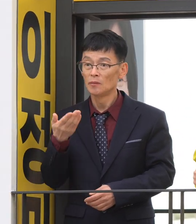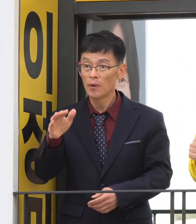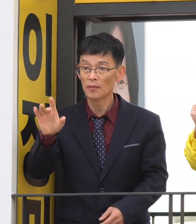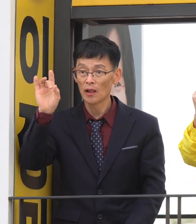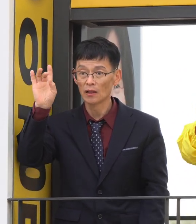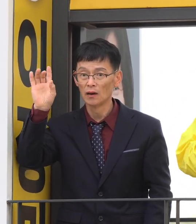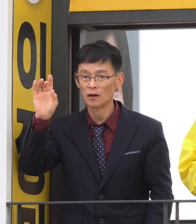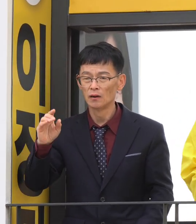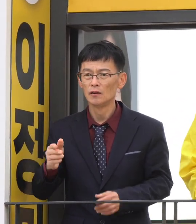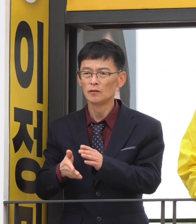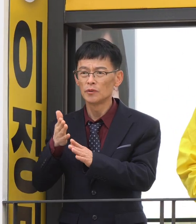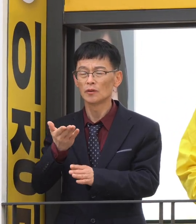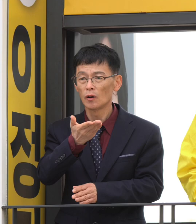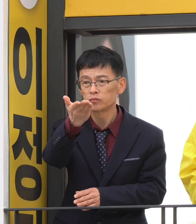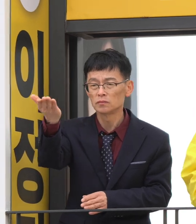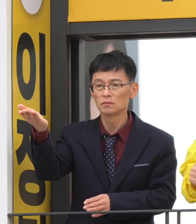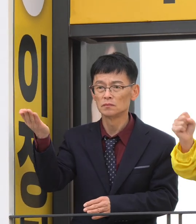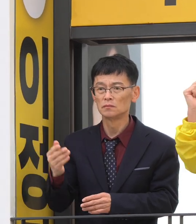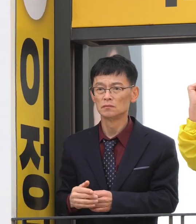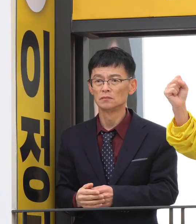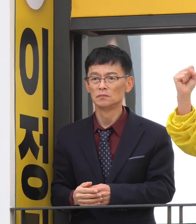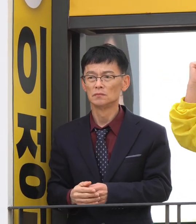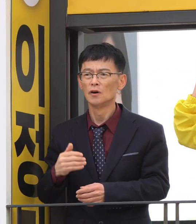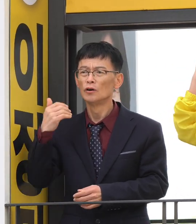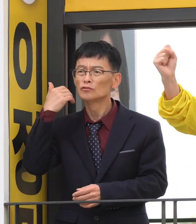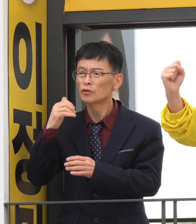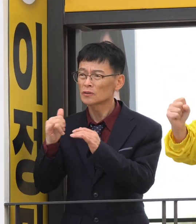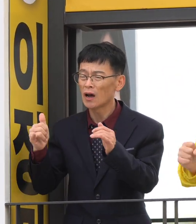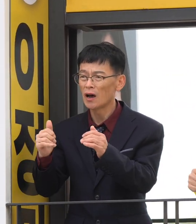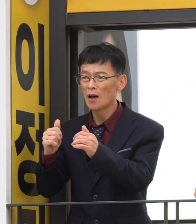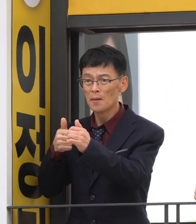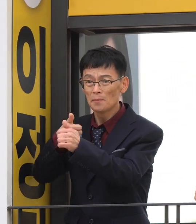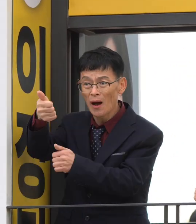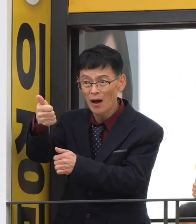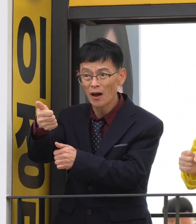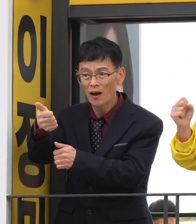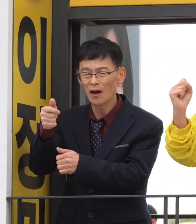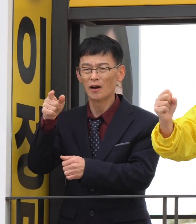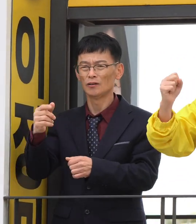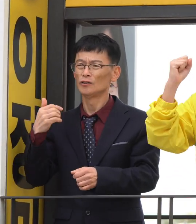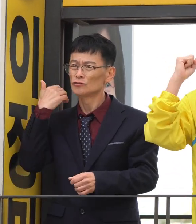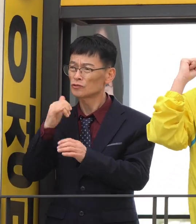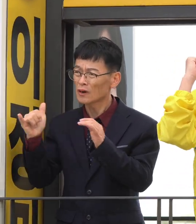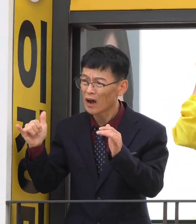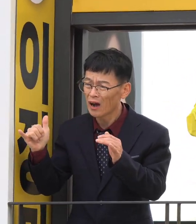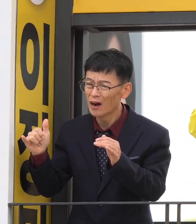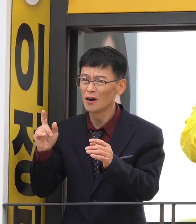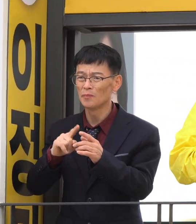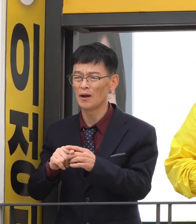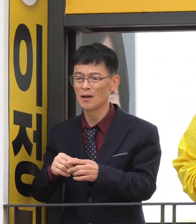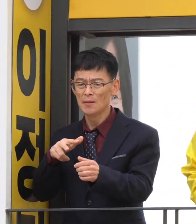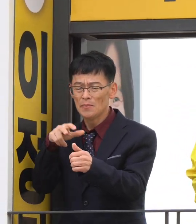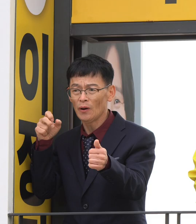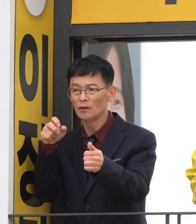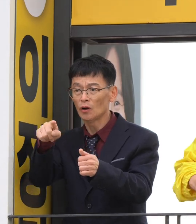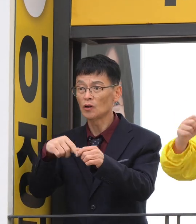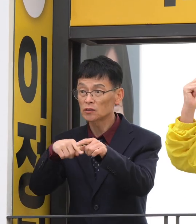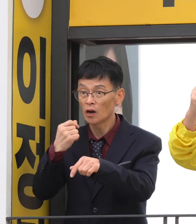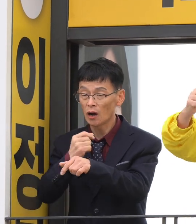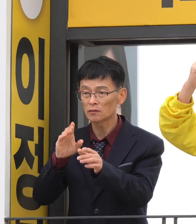하지만 주민 여러분, 누군가를 쓰러뜨리는 정치, 누군가를 혐오하는